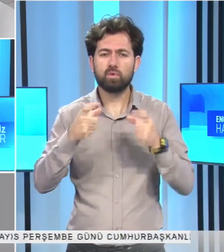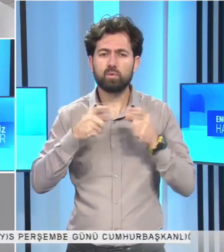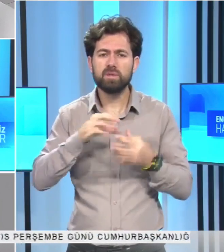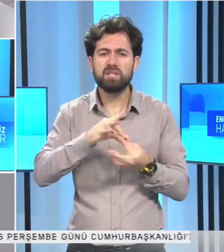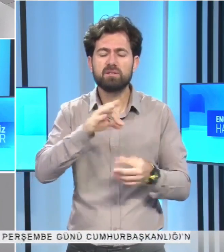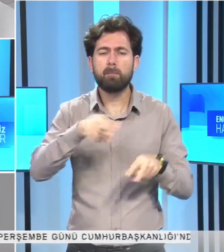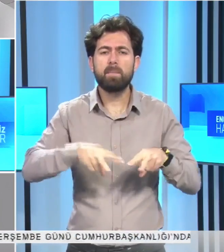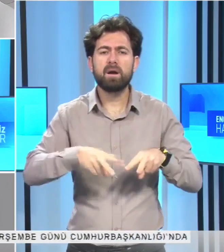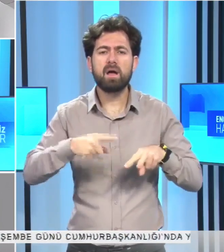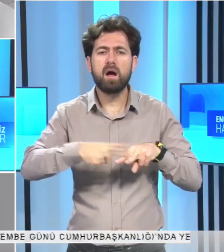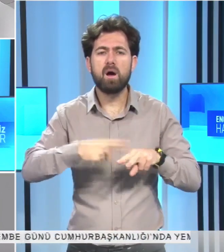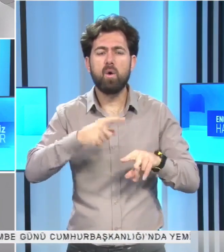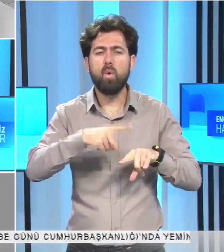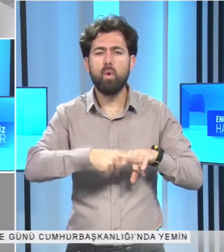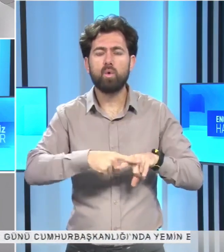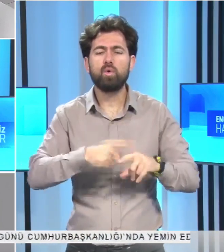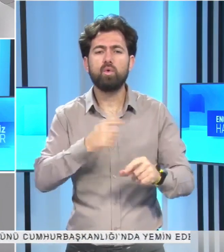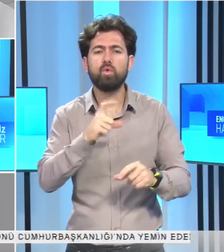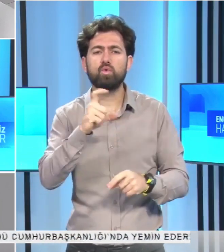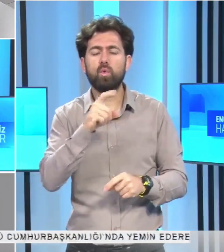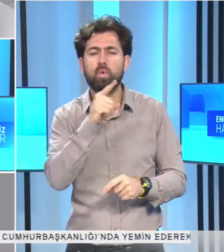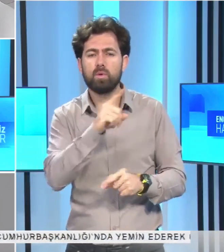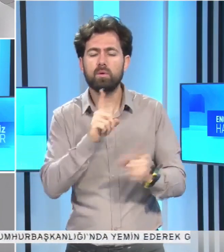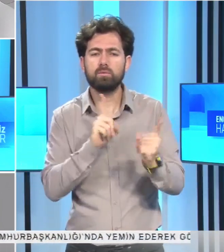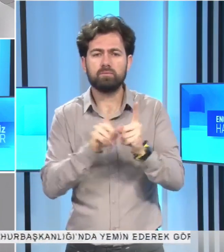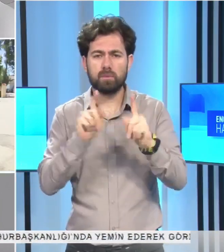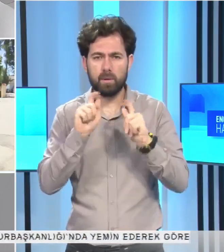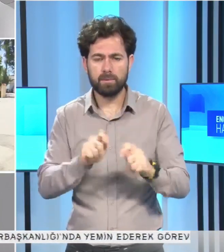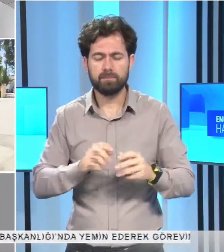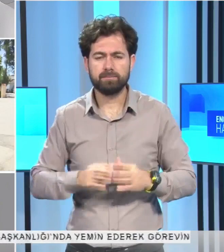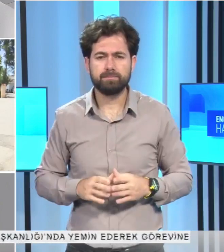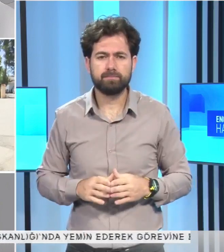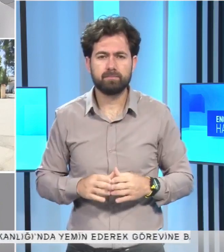Temsilcisi Maria Angela Holguin Cuellar'la görüşecek.